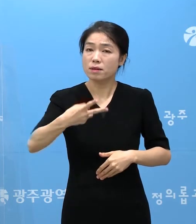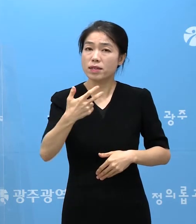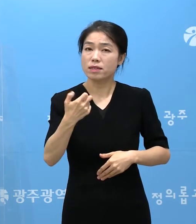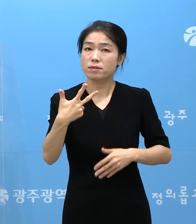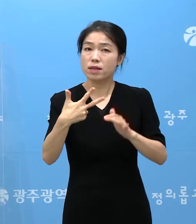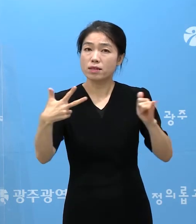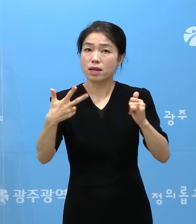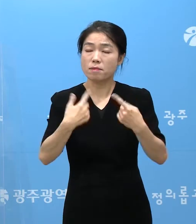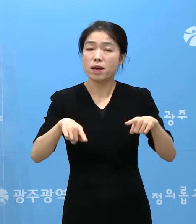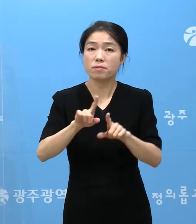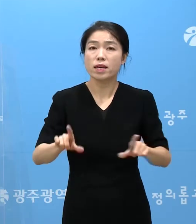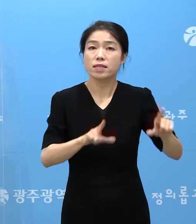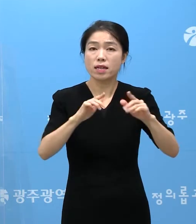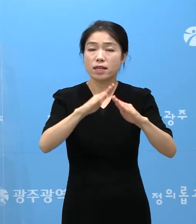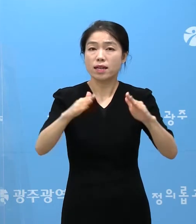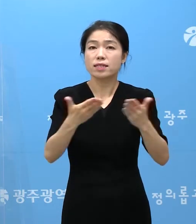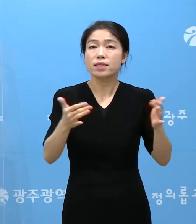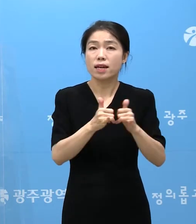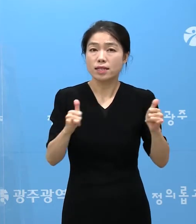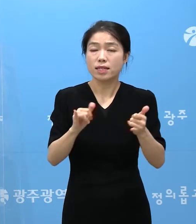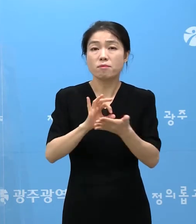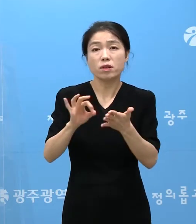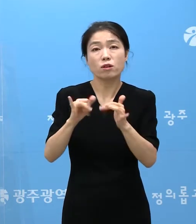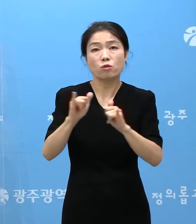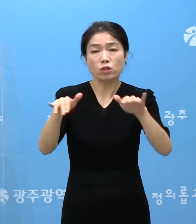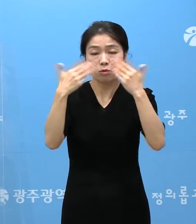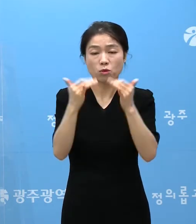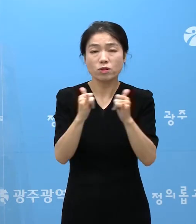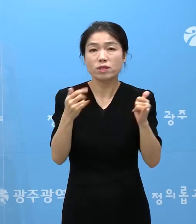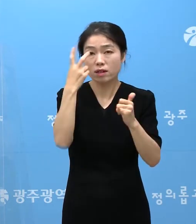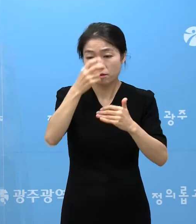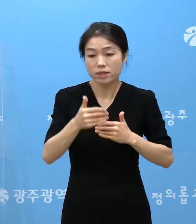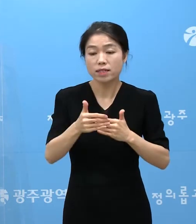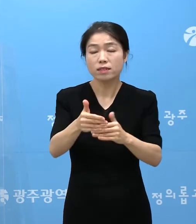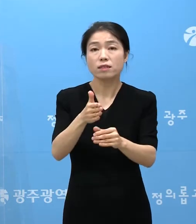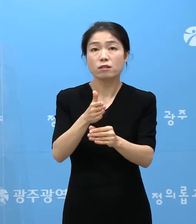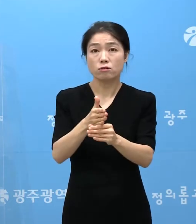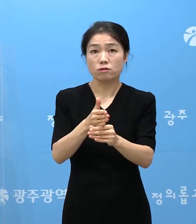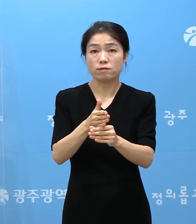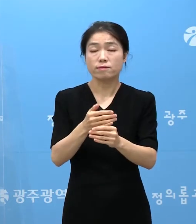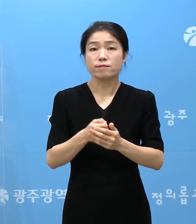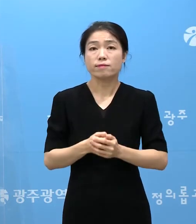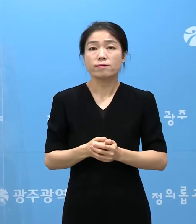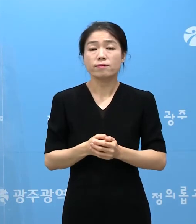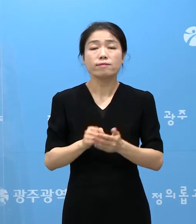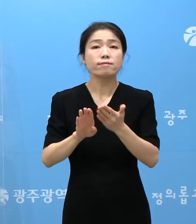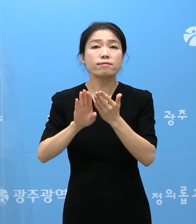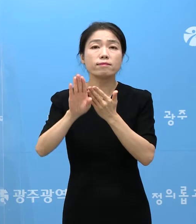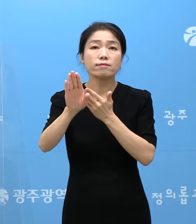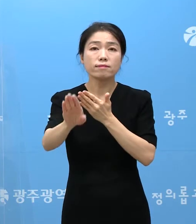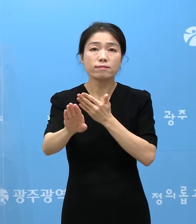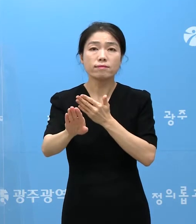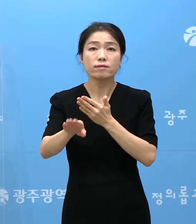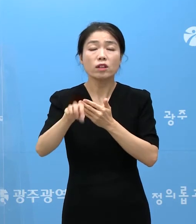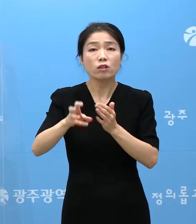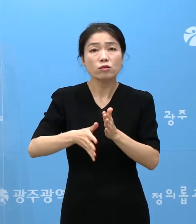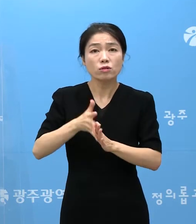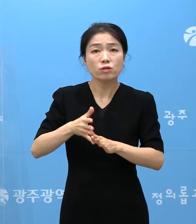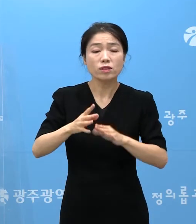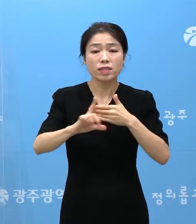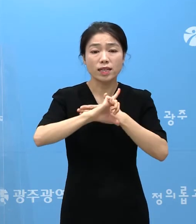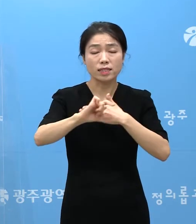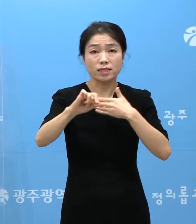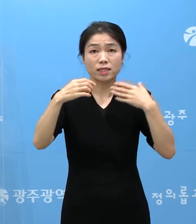277명의 공동생활가정 종사자 및 이용자 전수검사를 실시 중에 있습니다. 이후에 우리 시와